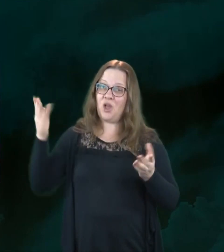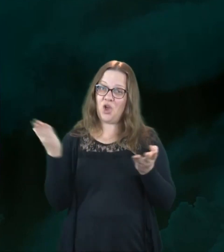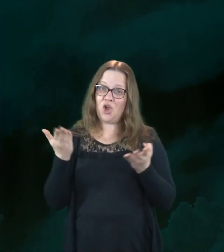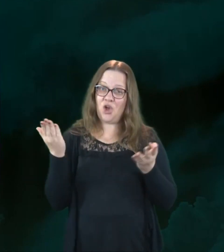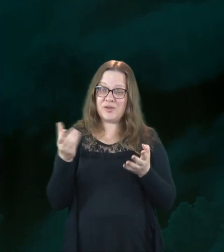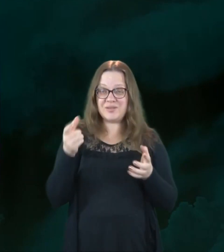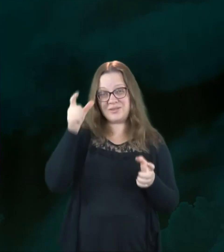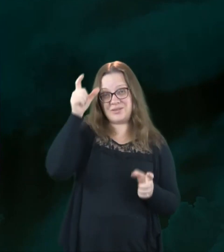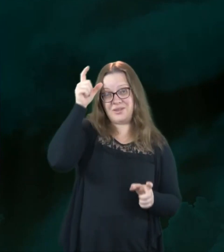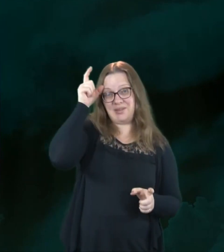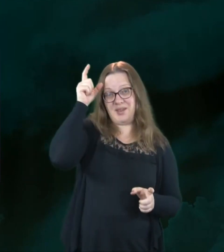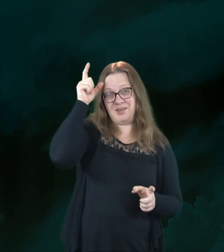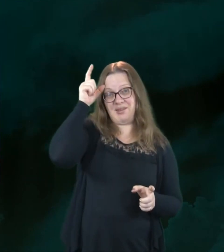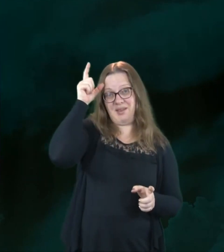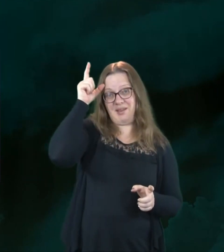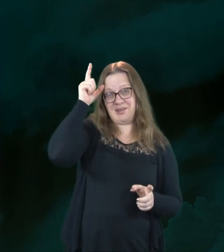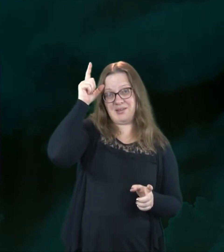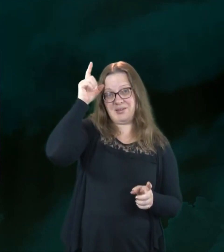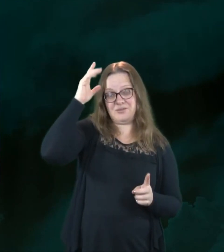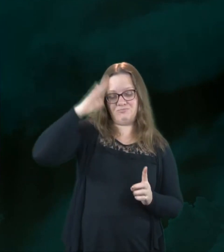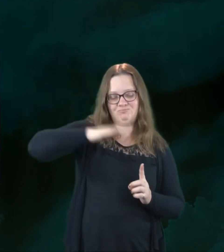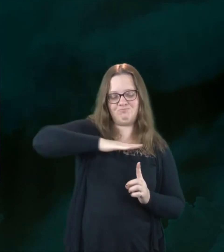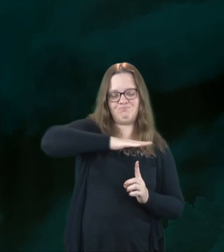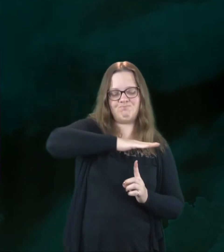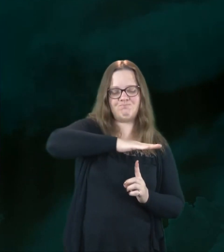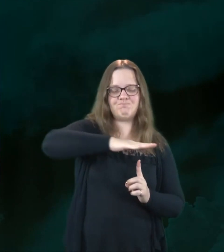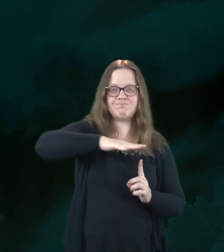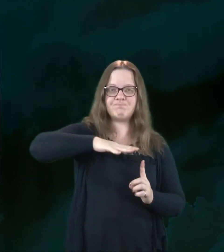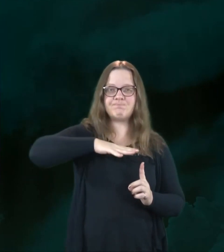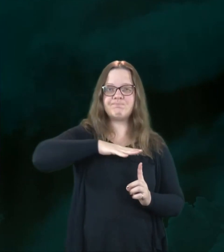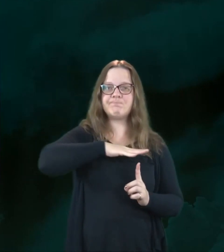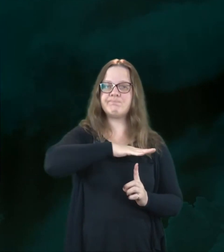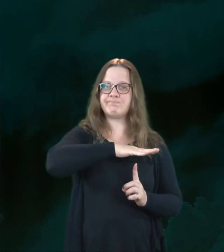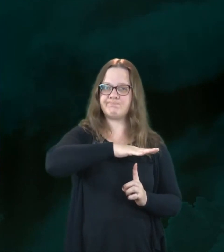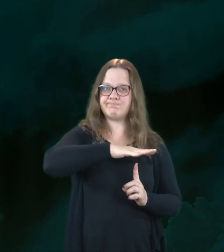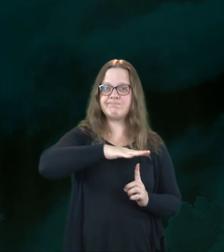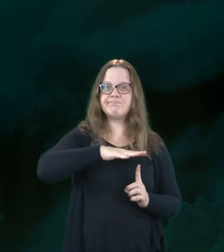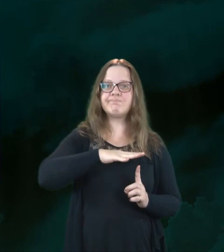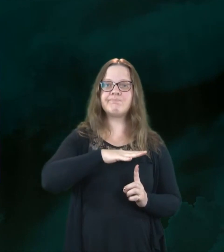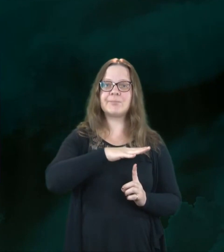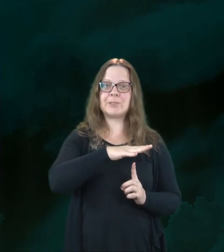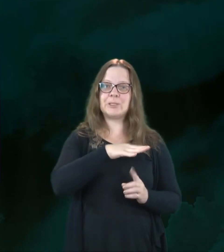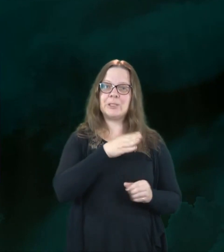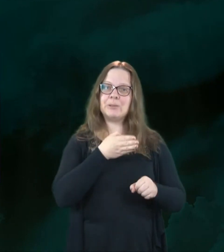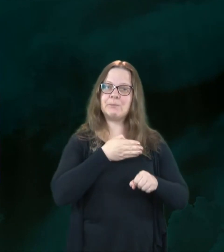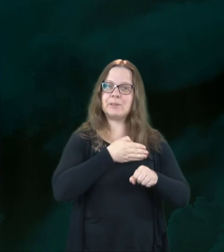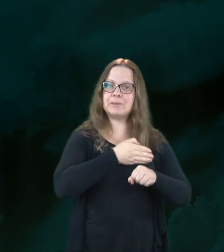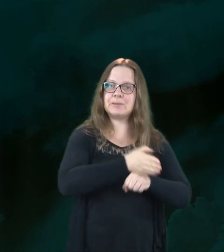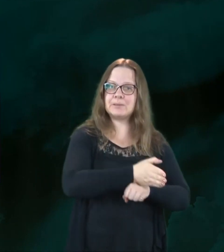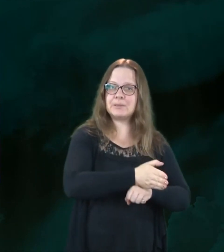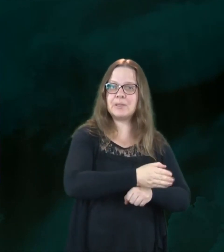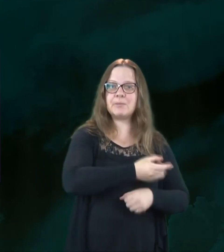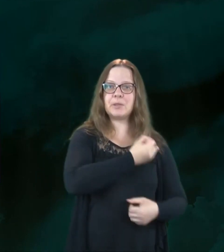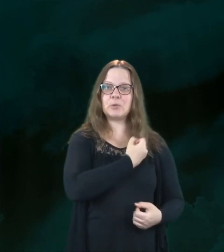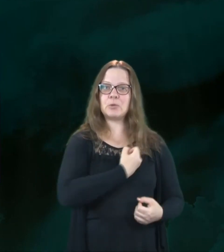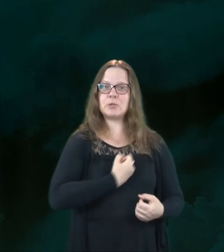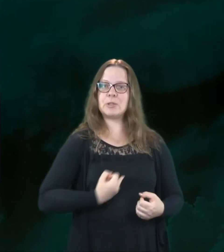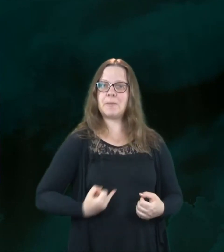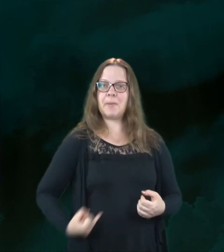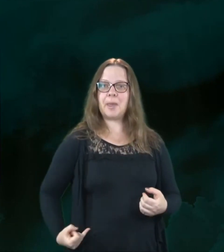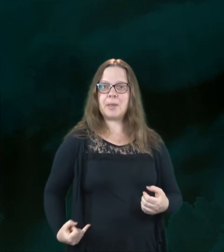ele levou esse homem desconectado ao seu império das trevas, o império das